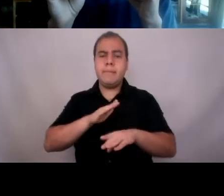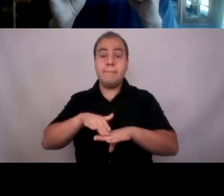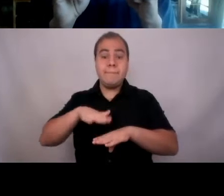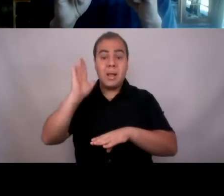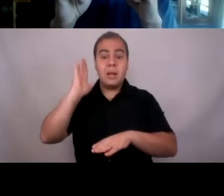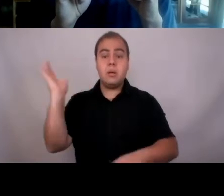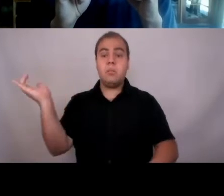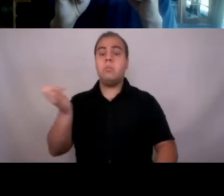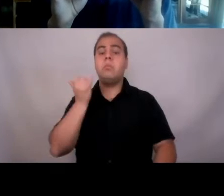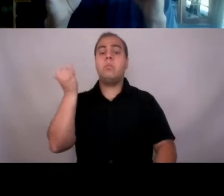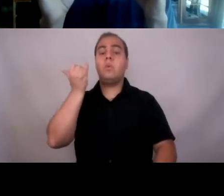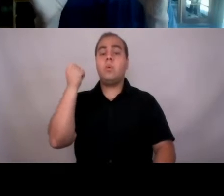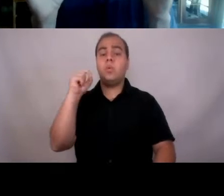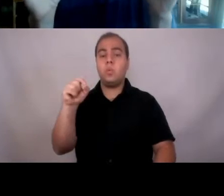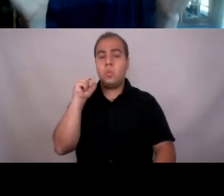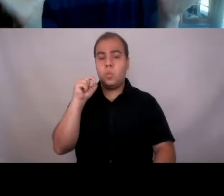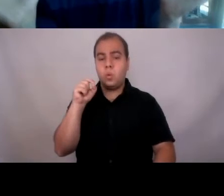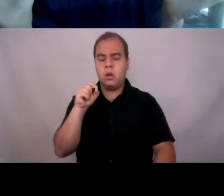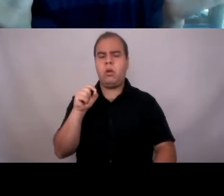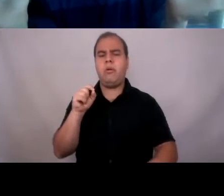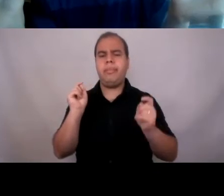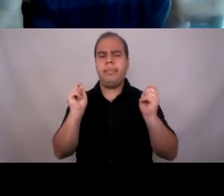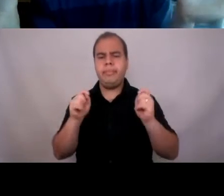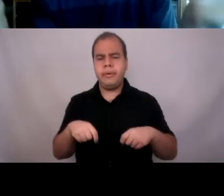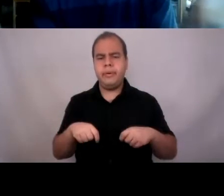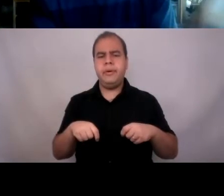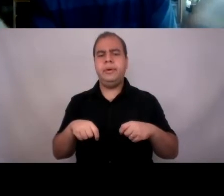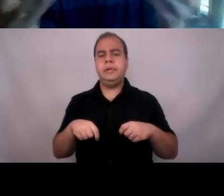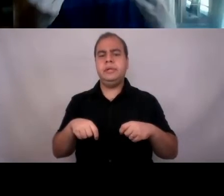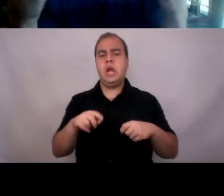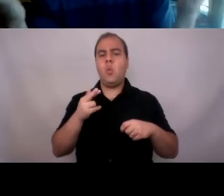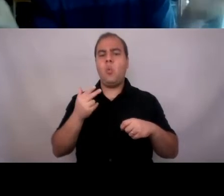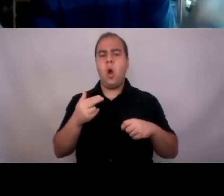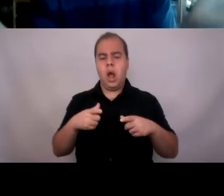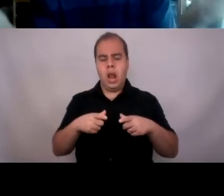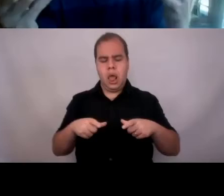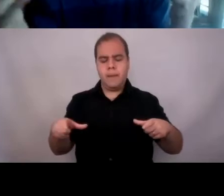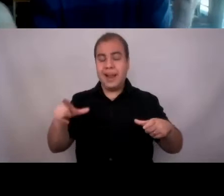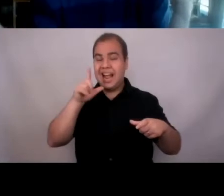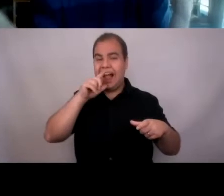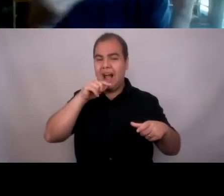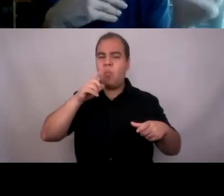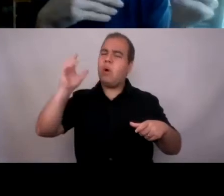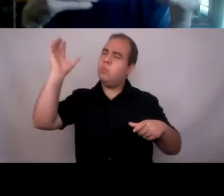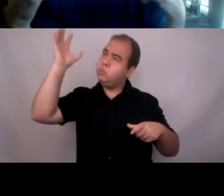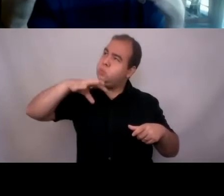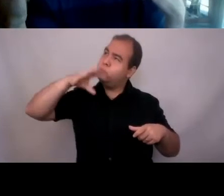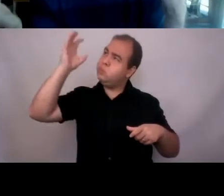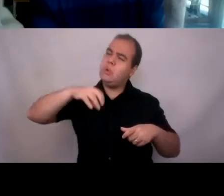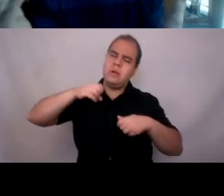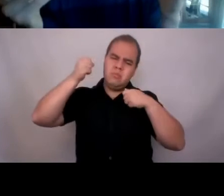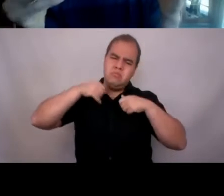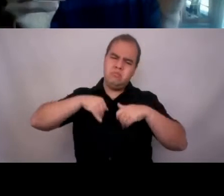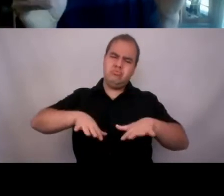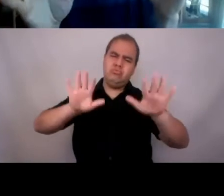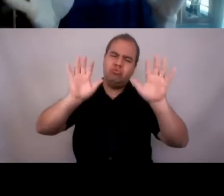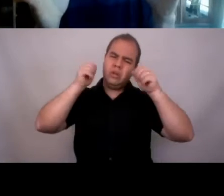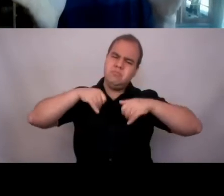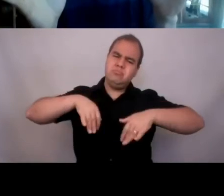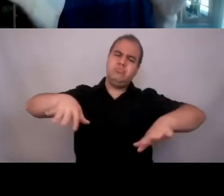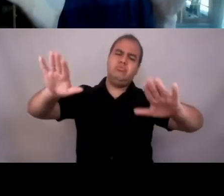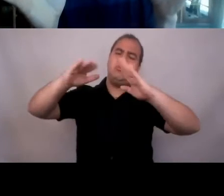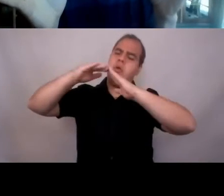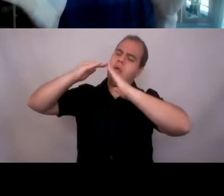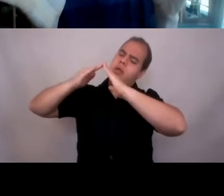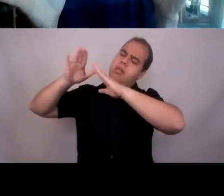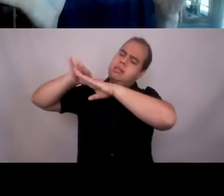importante, ela corresponde àquela lâmina de água que vem lavando as vias e vem lavando os telhados. Então,